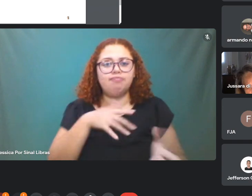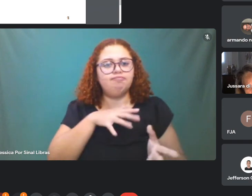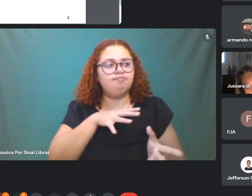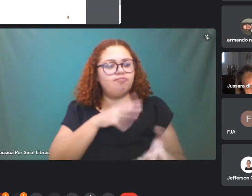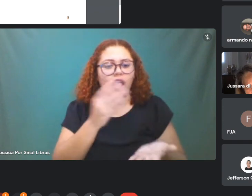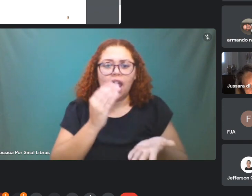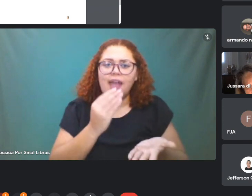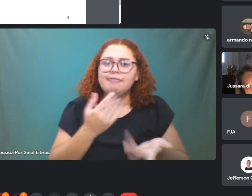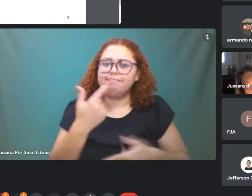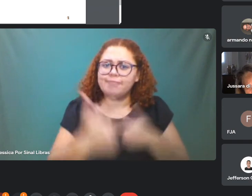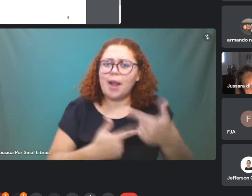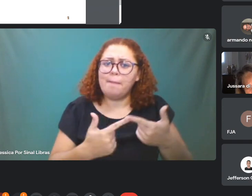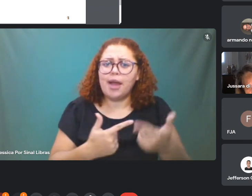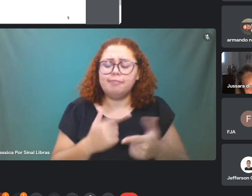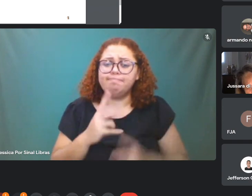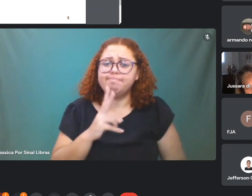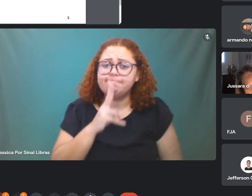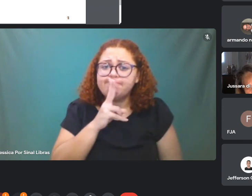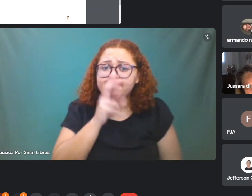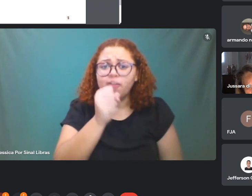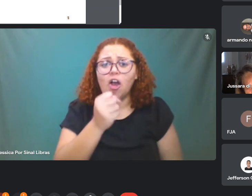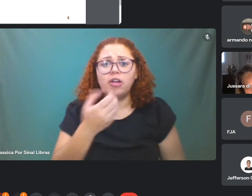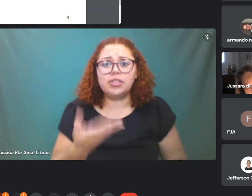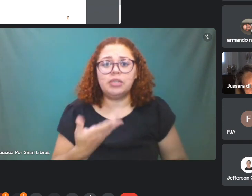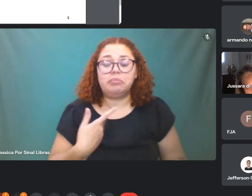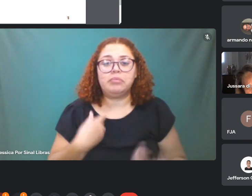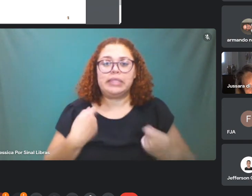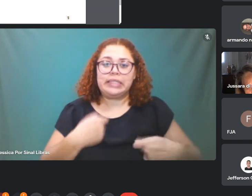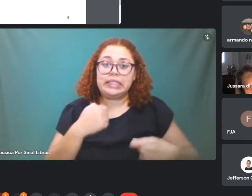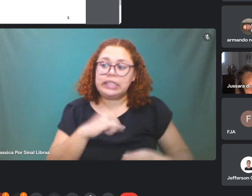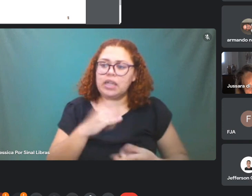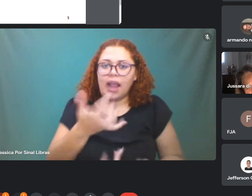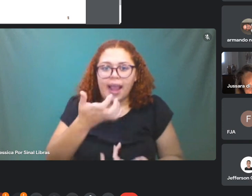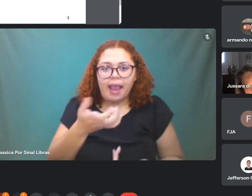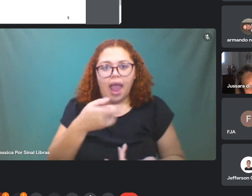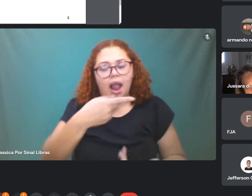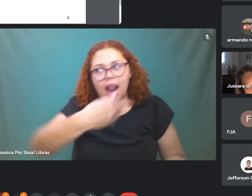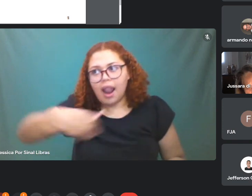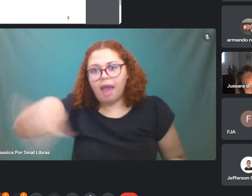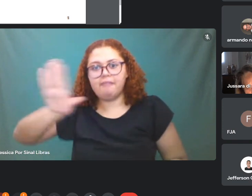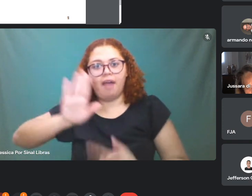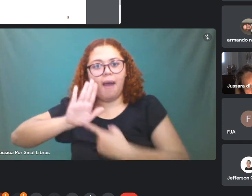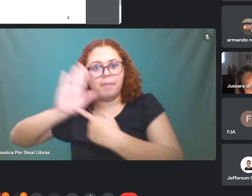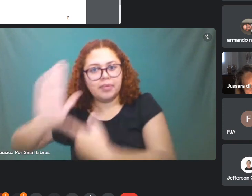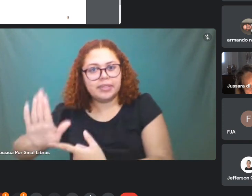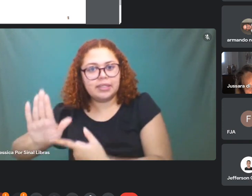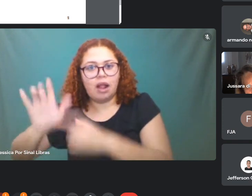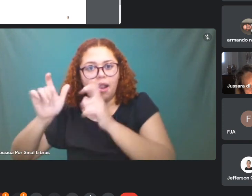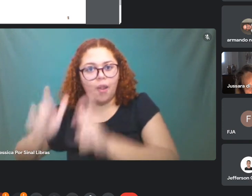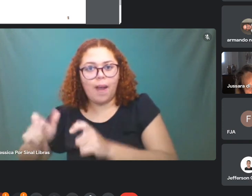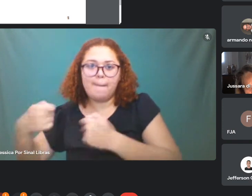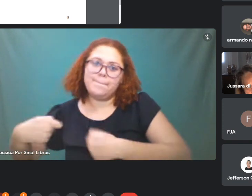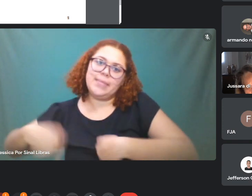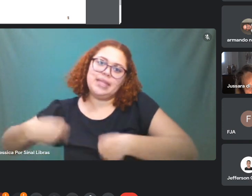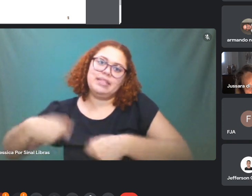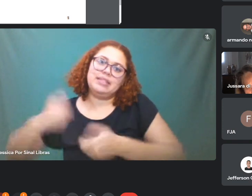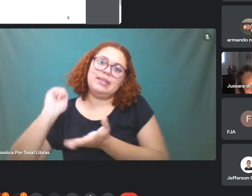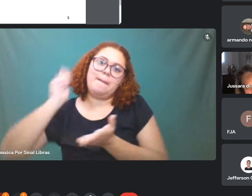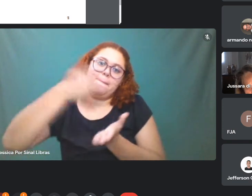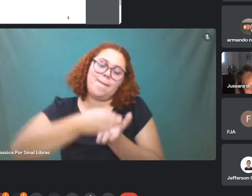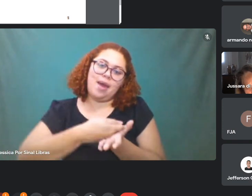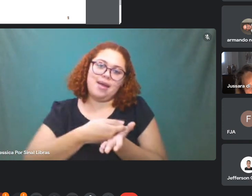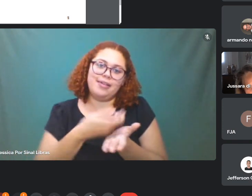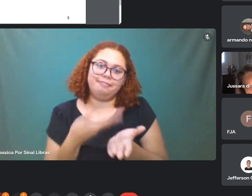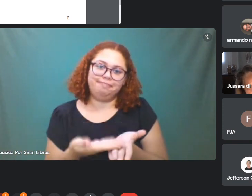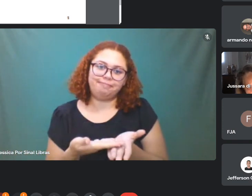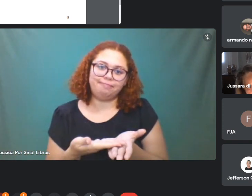para a gente contratá-los pela Paulo Gustavo, pagando os devidos cachês. E lembrar que paga o cachê e também